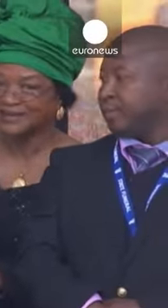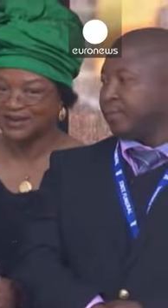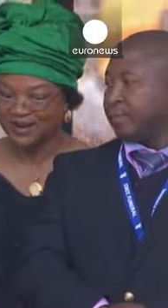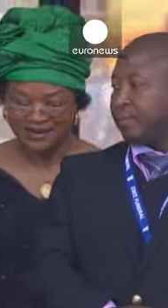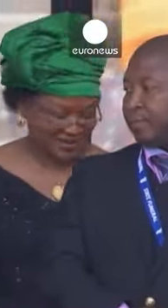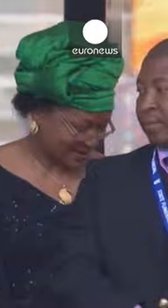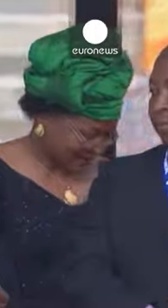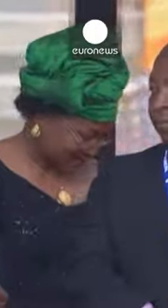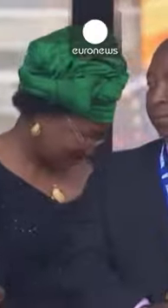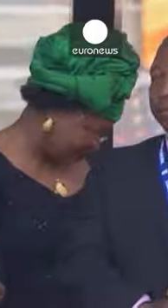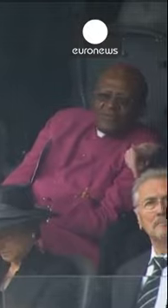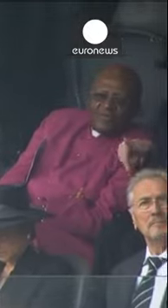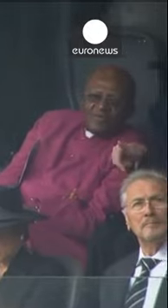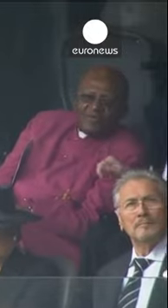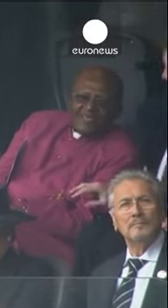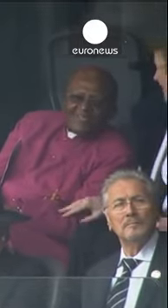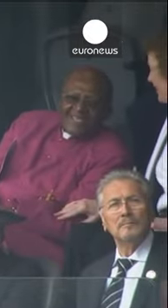geldi.